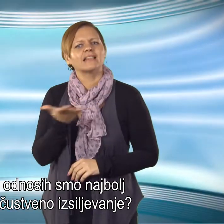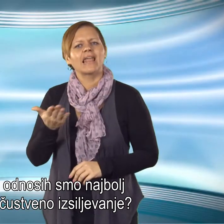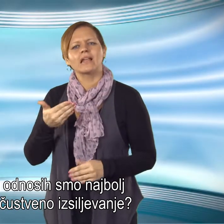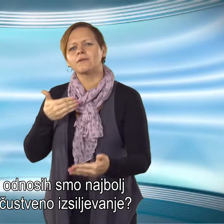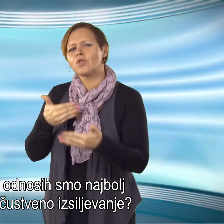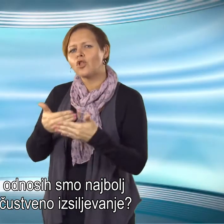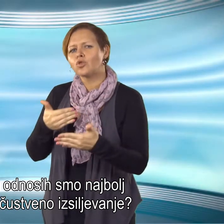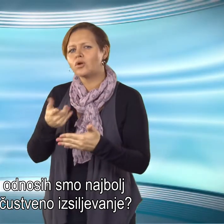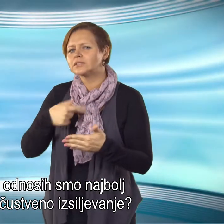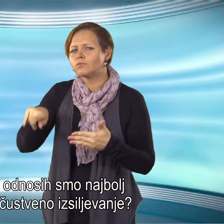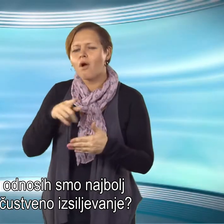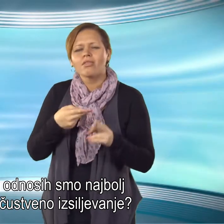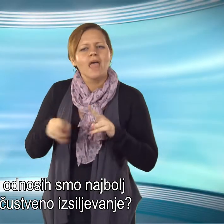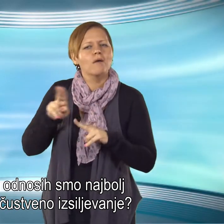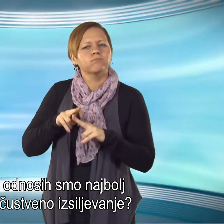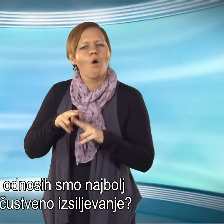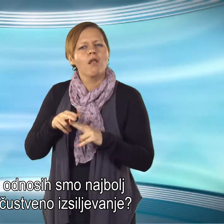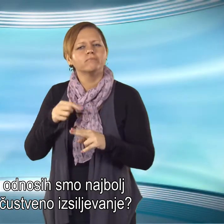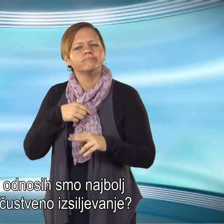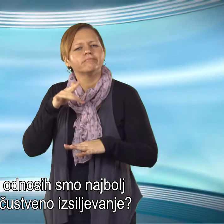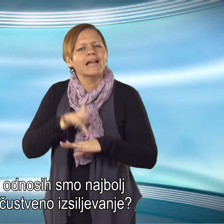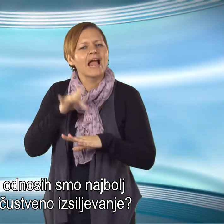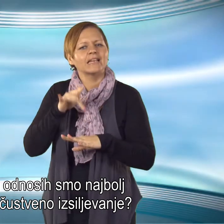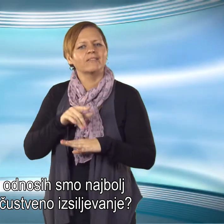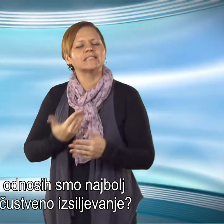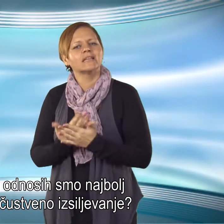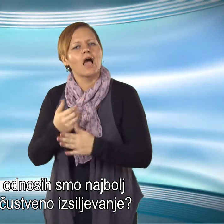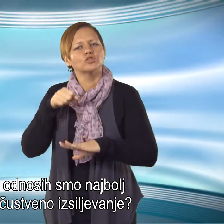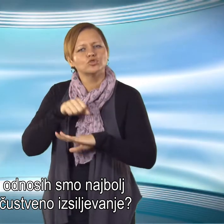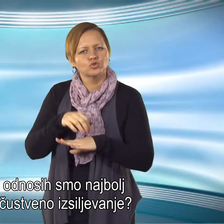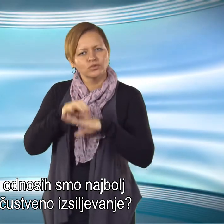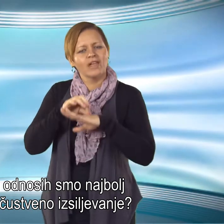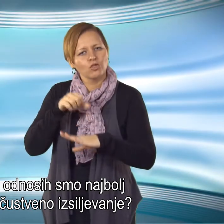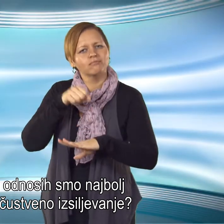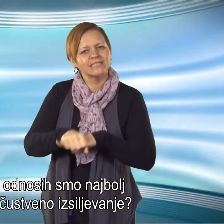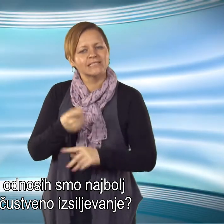V katerih odnosih smo najbolj ranljivi za čustveno izsiljevanje?